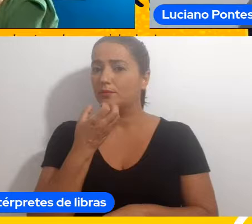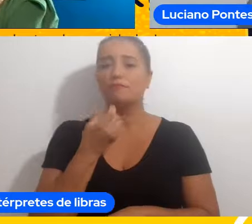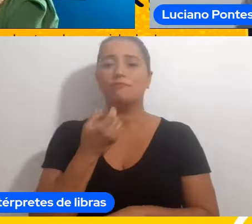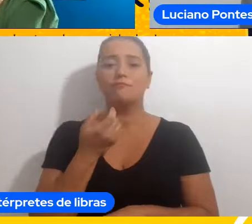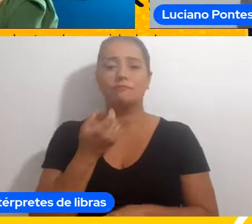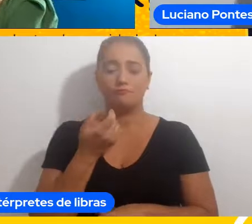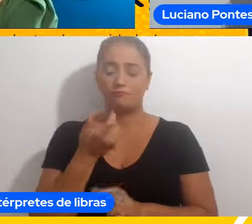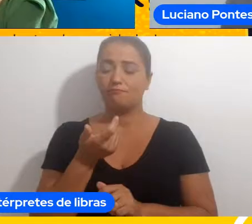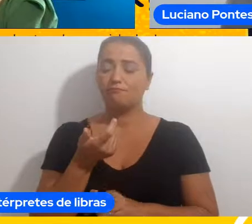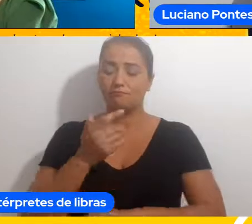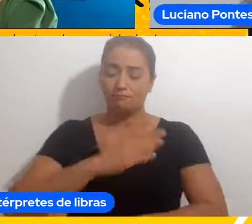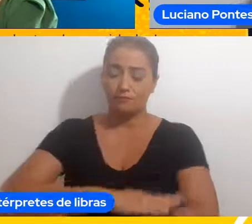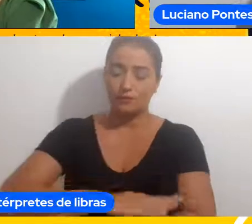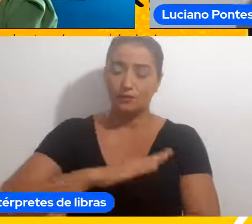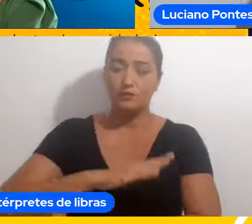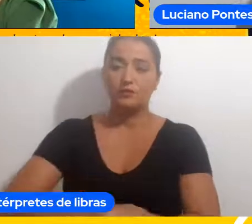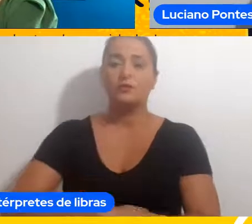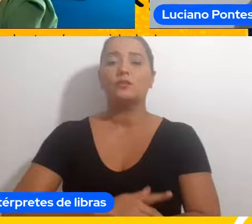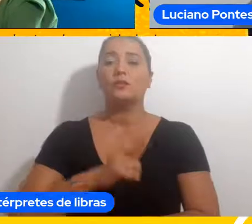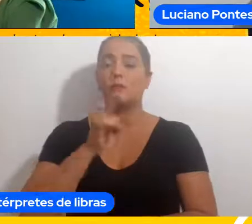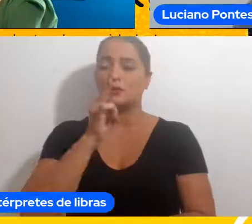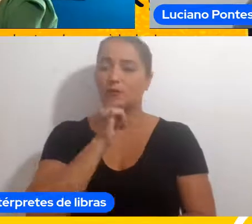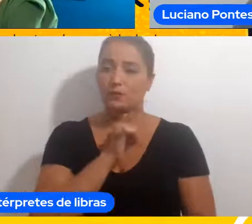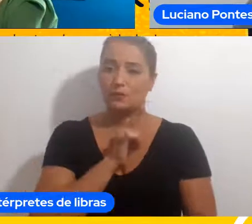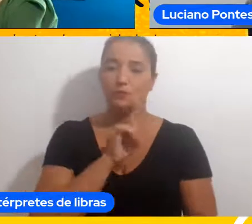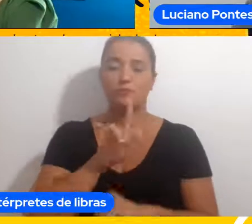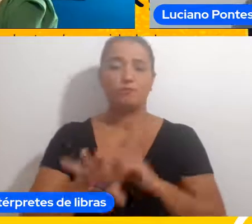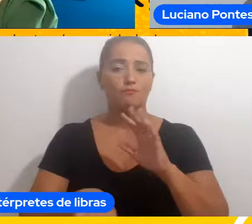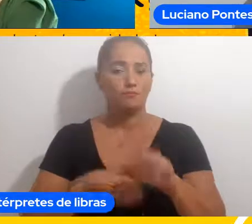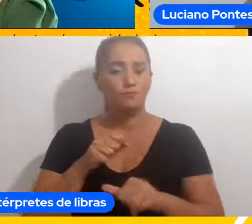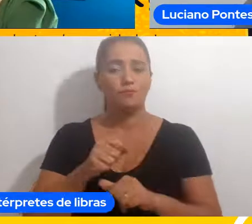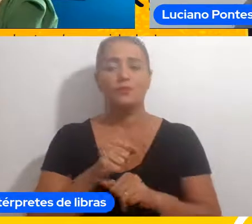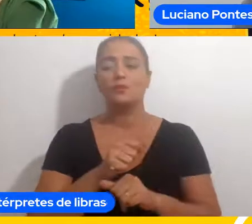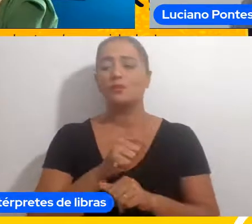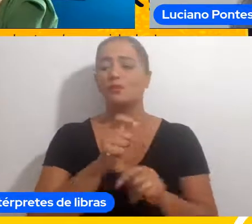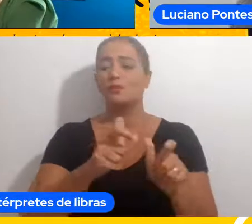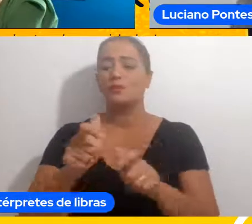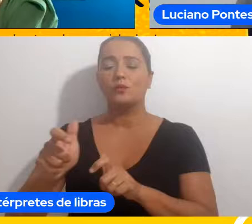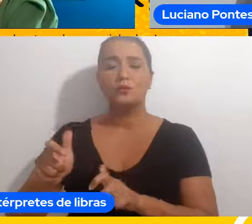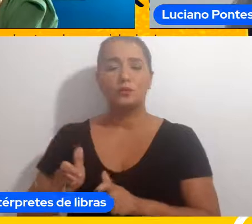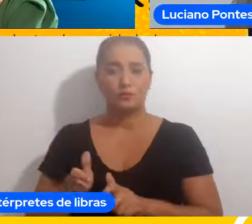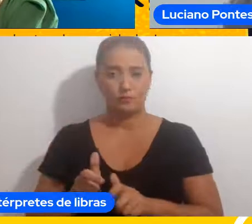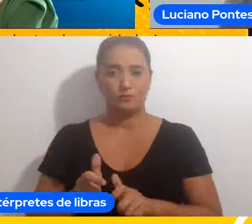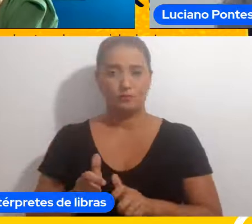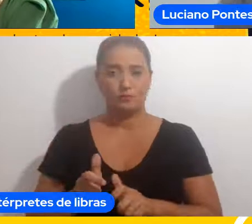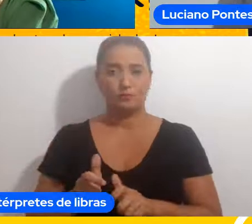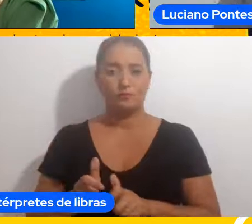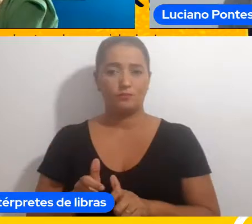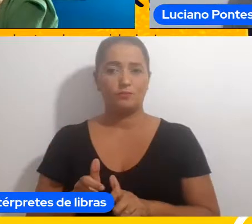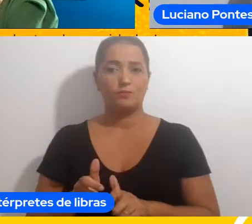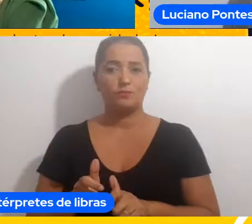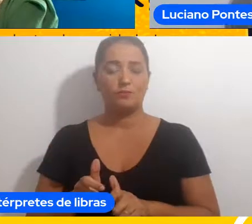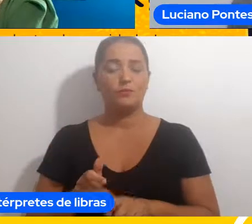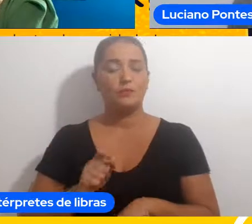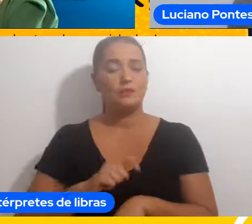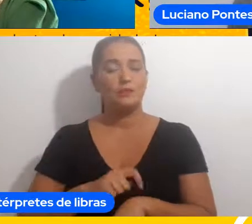né, de encontro conseguem conectar também pessoas de muitos lugares diferentes, né? Ao mesmo tempo, se